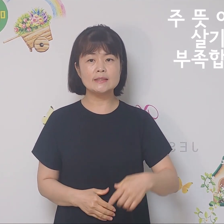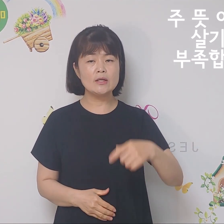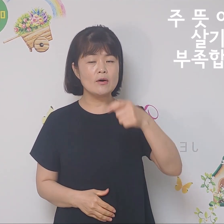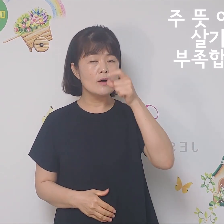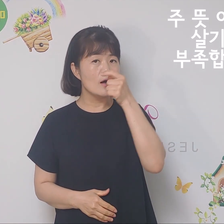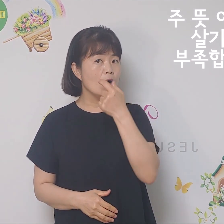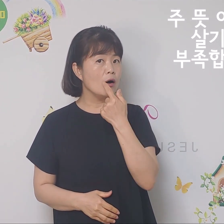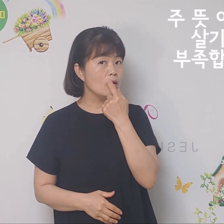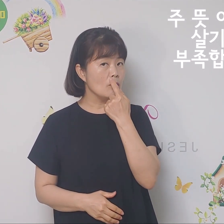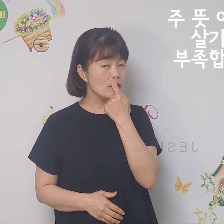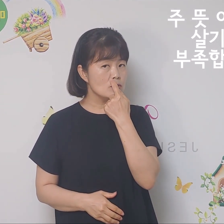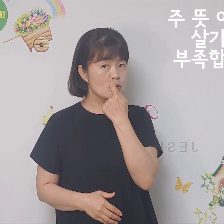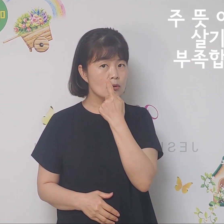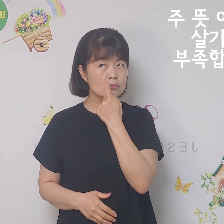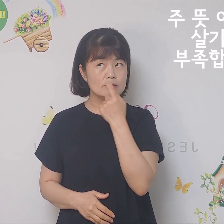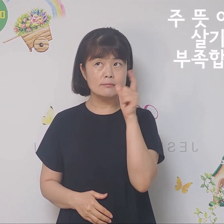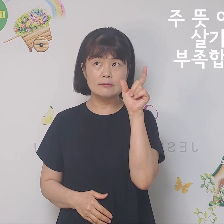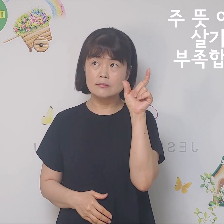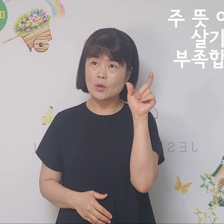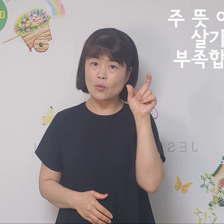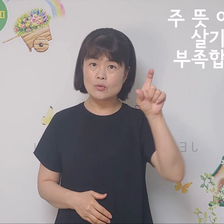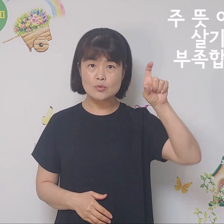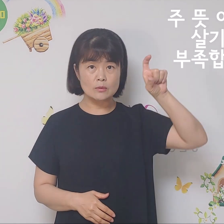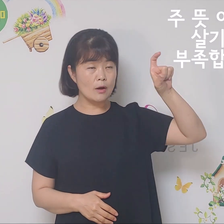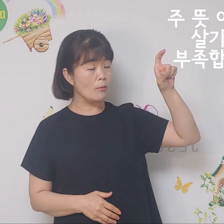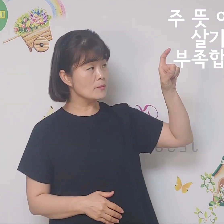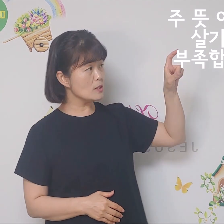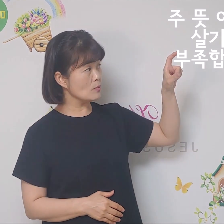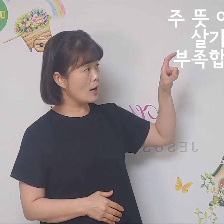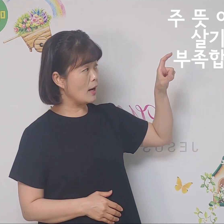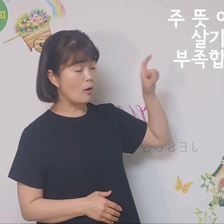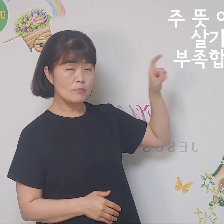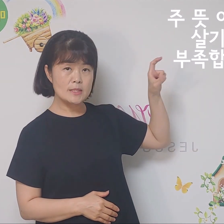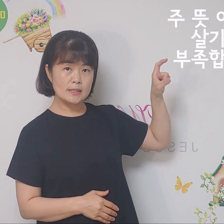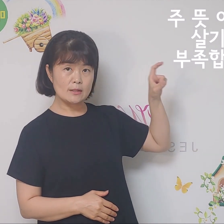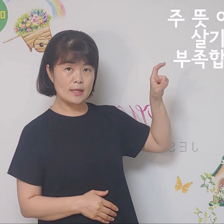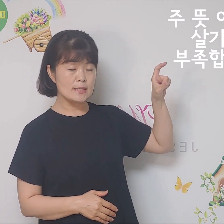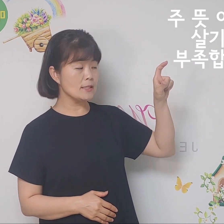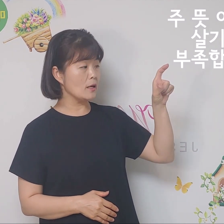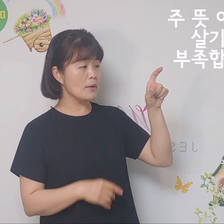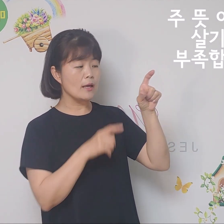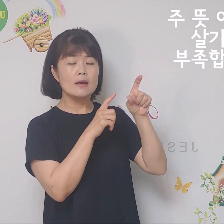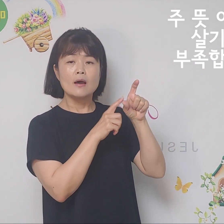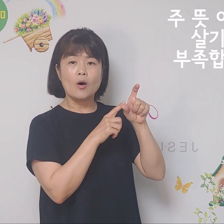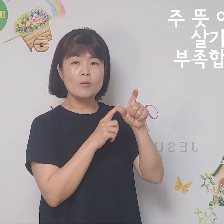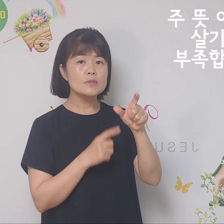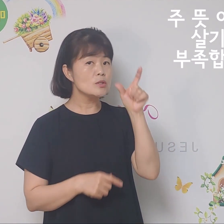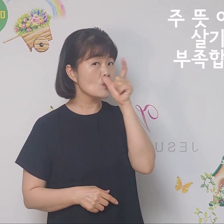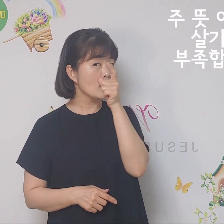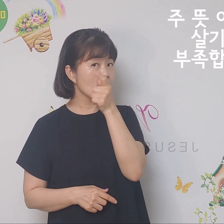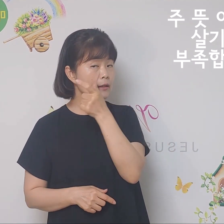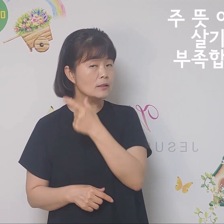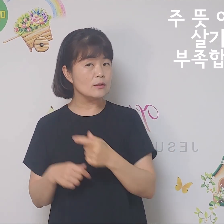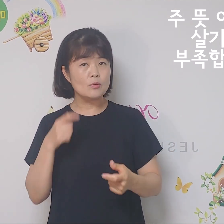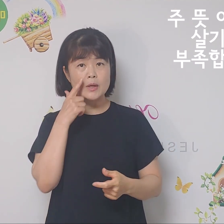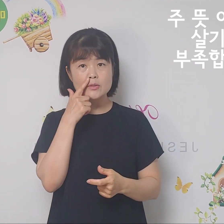부족하다는요, 왼손, 오른손 검지와 엄지를 이렇게 하신 다음에 엄지 손가락을